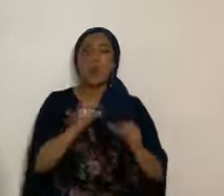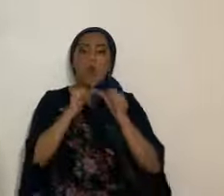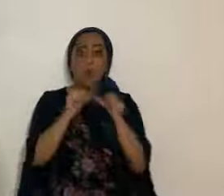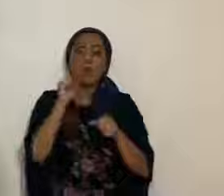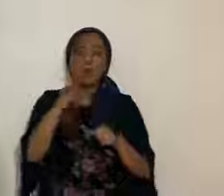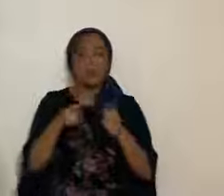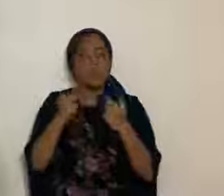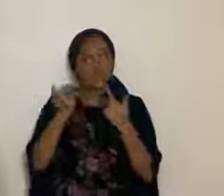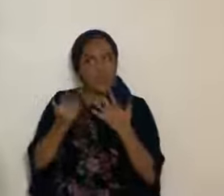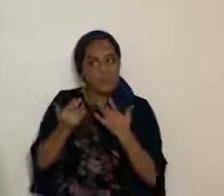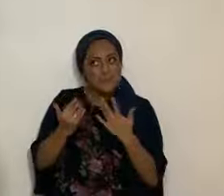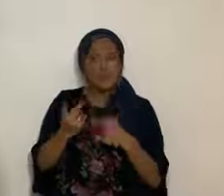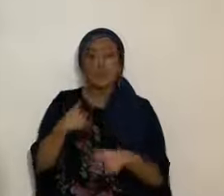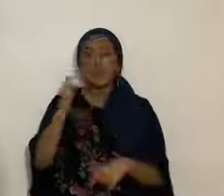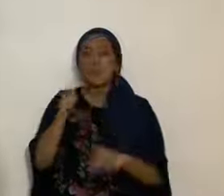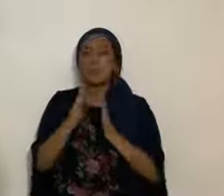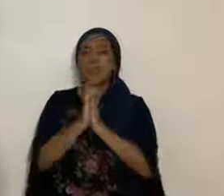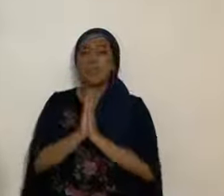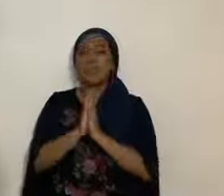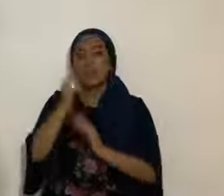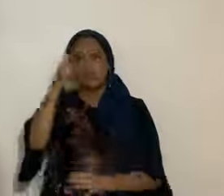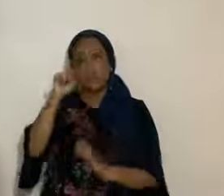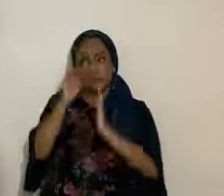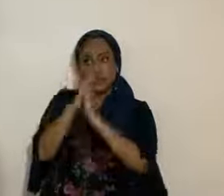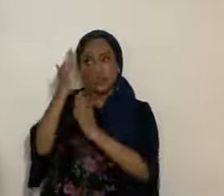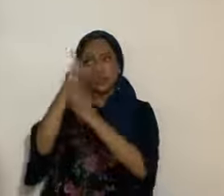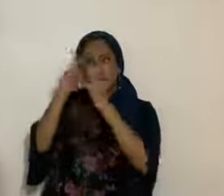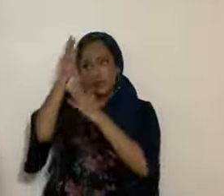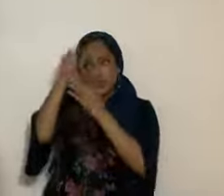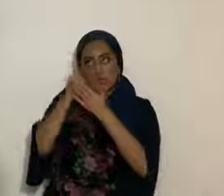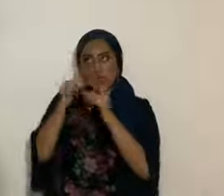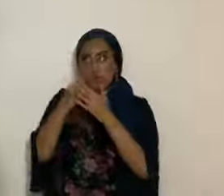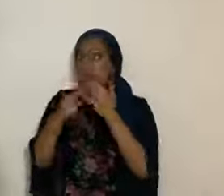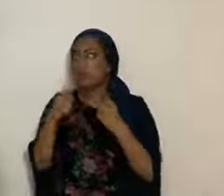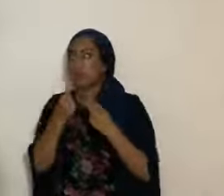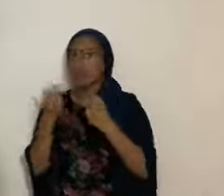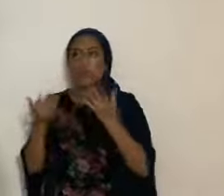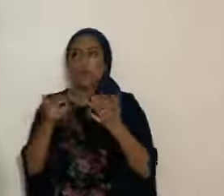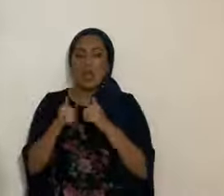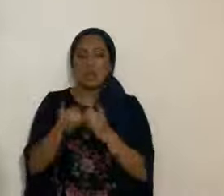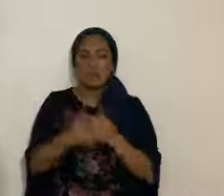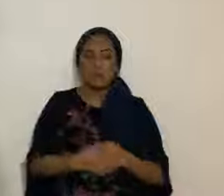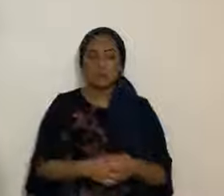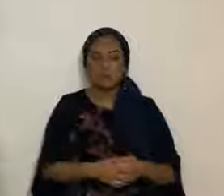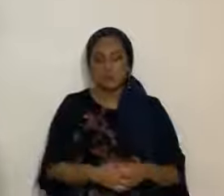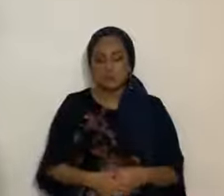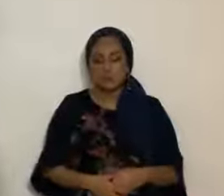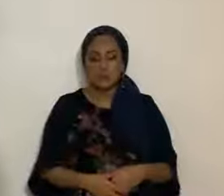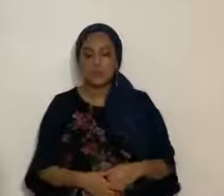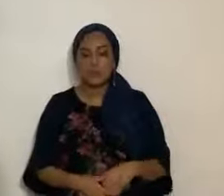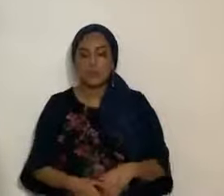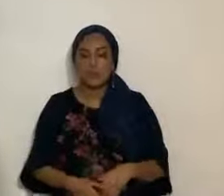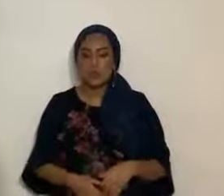y debemos orar para pedirle al Eterno su dirección. Y es precisamente lo